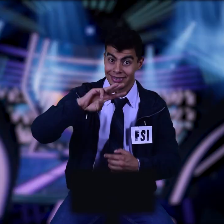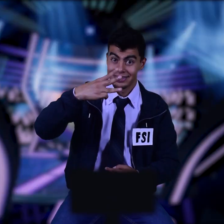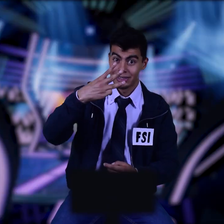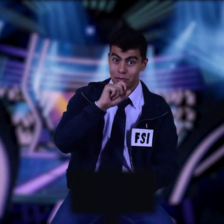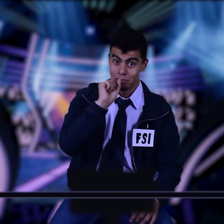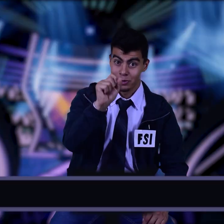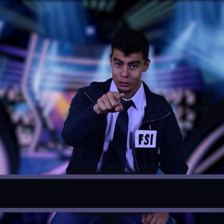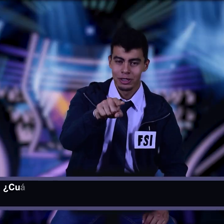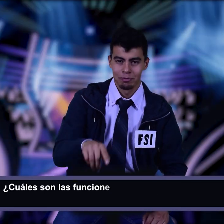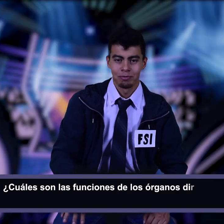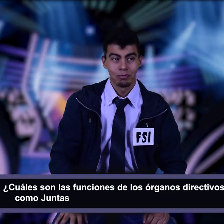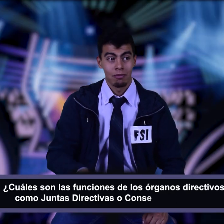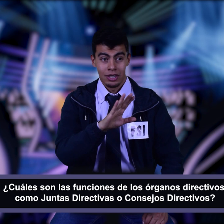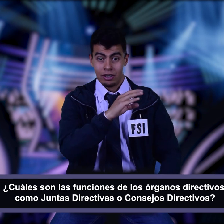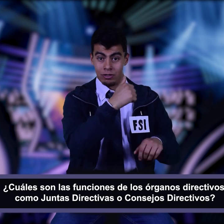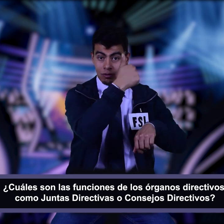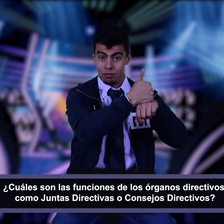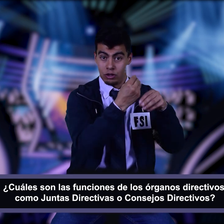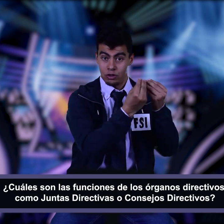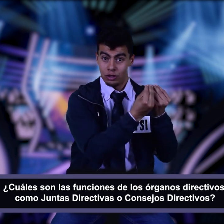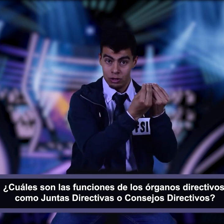Ahora continuamos con la tercera pregunta.